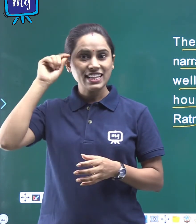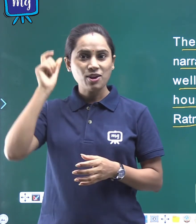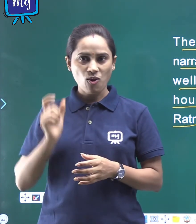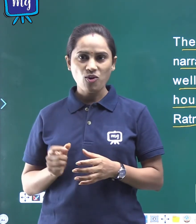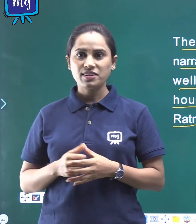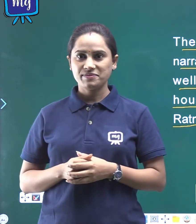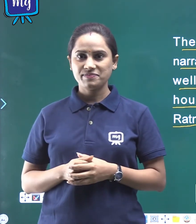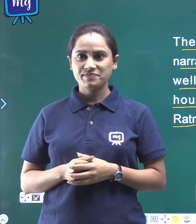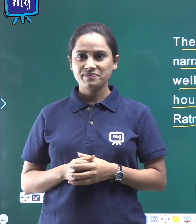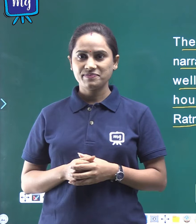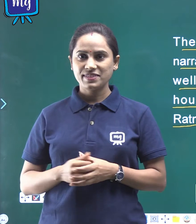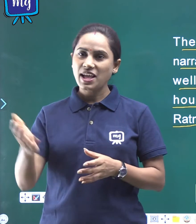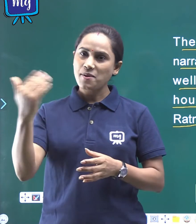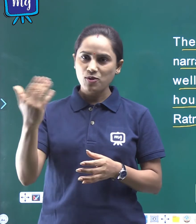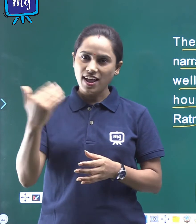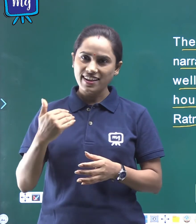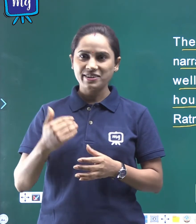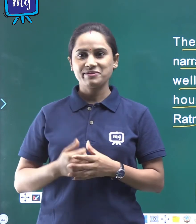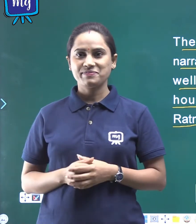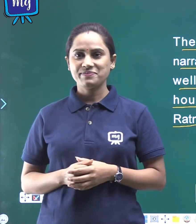call, बुलाना,